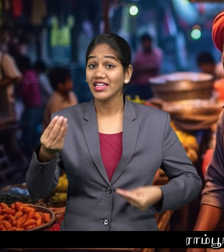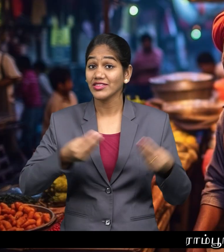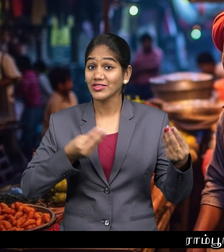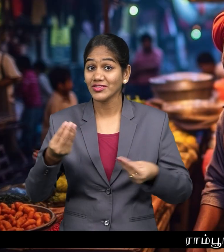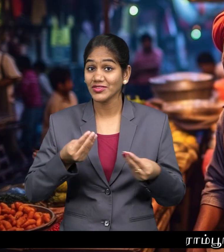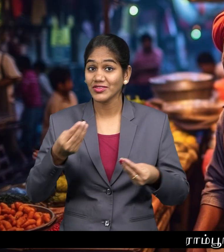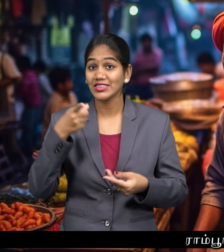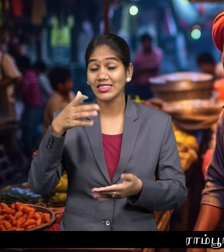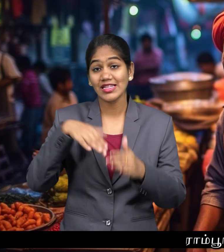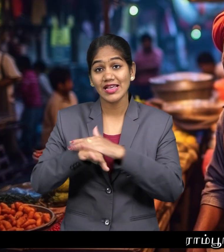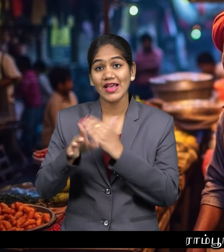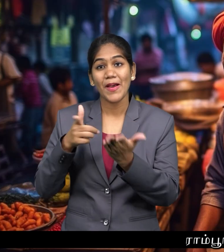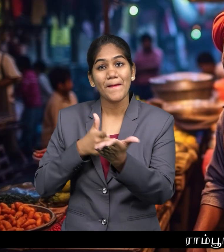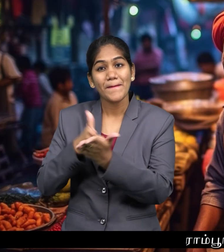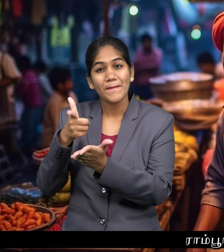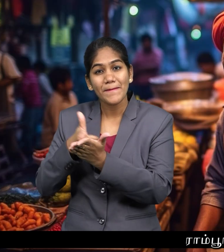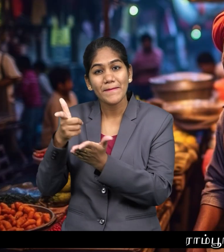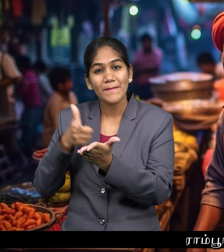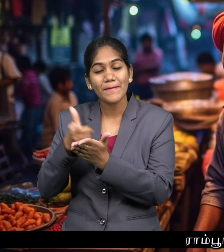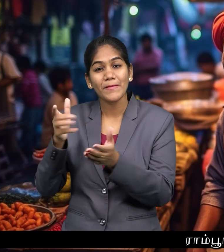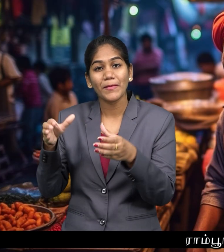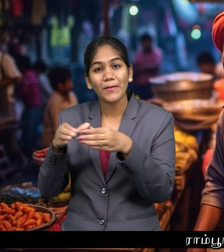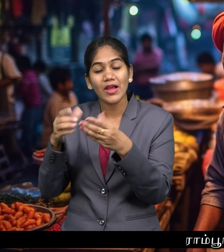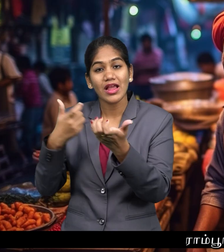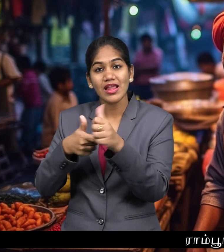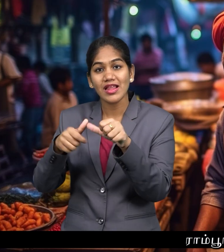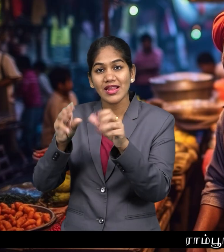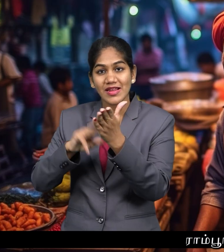ராம்பூர் கடைக்காரர்கள்.